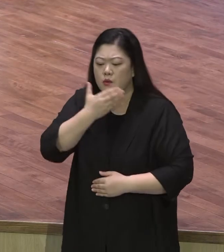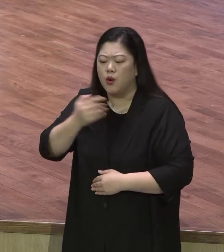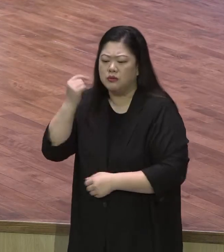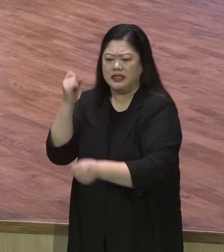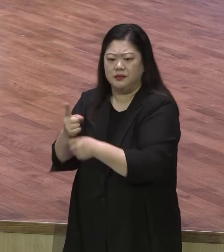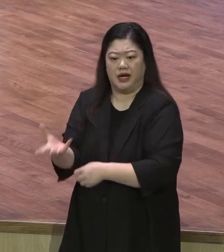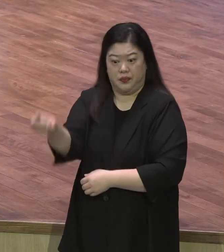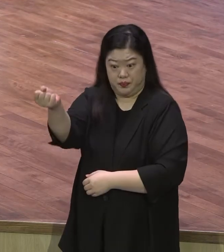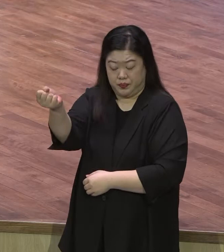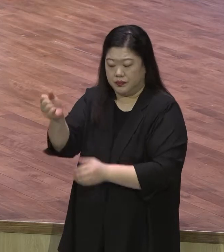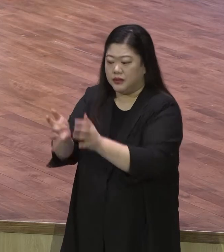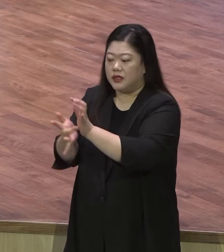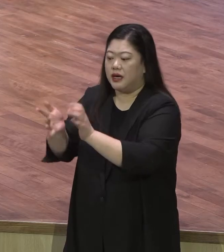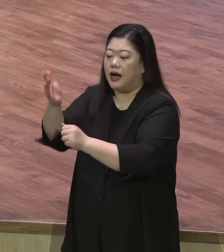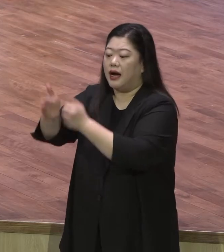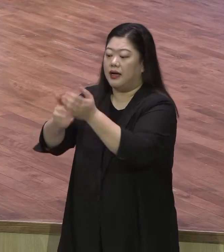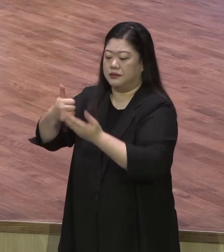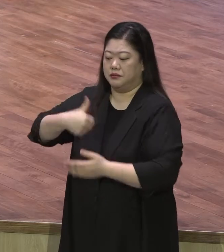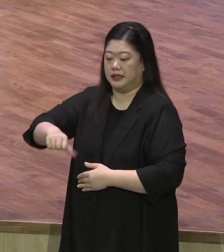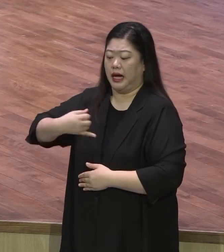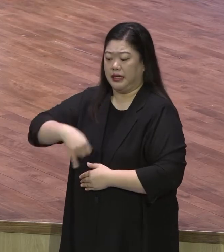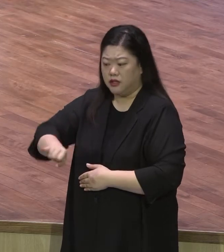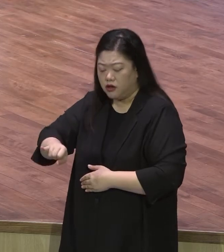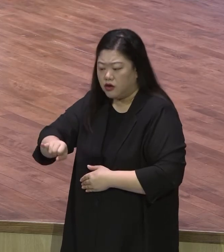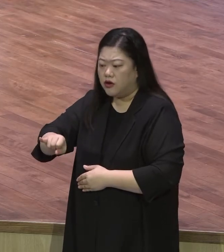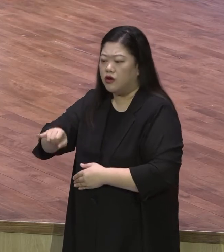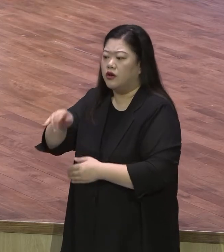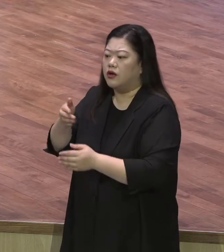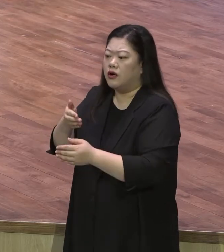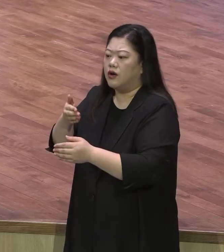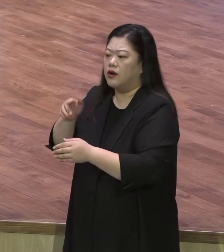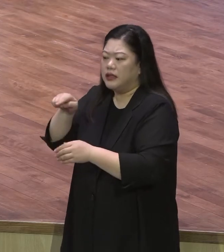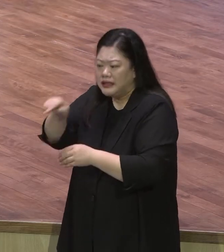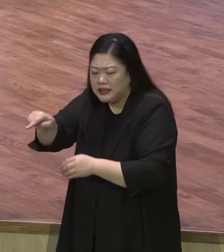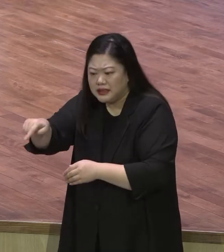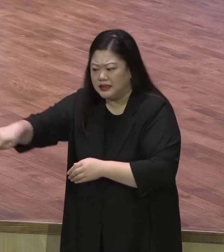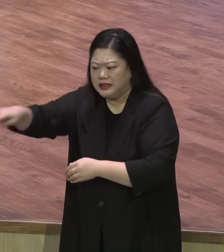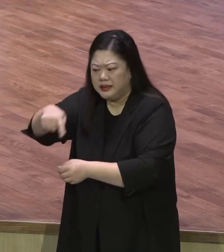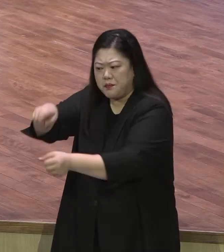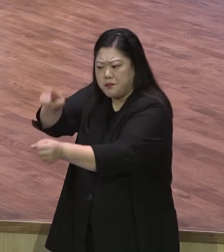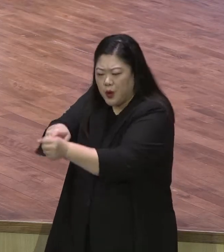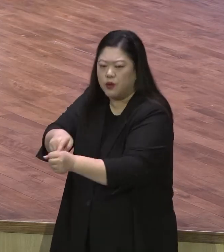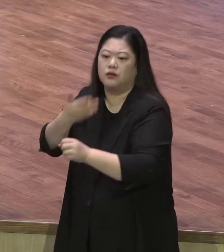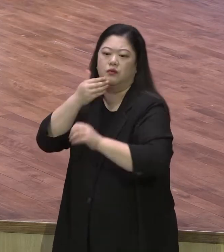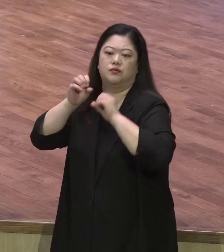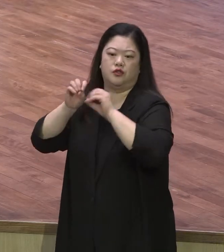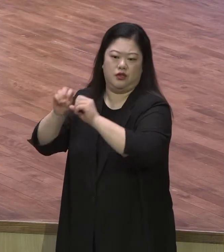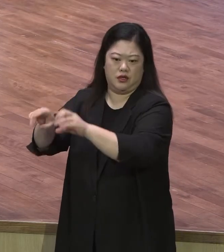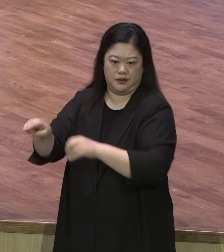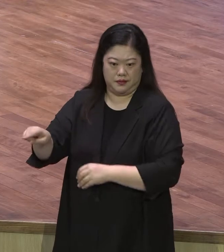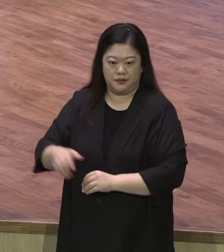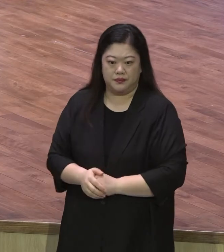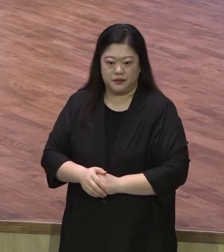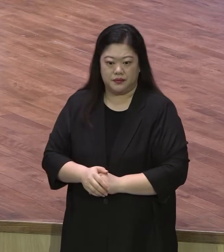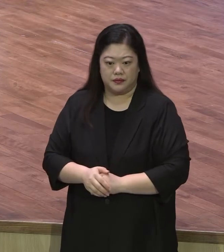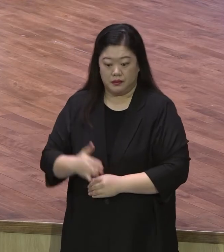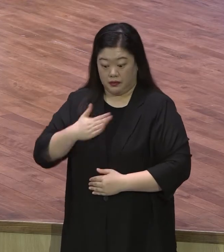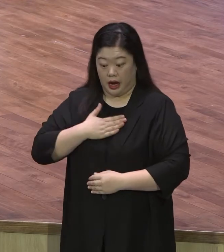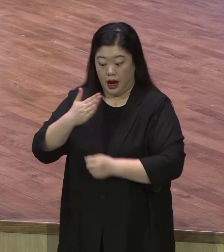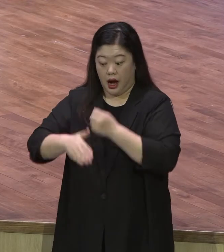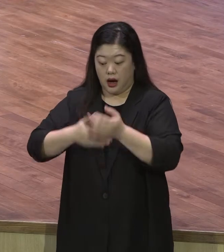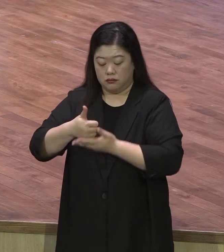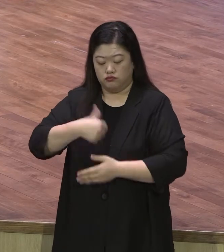말씀이에요. 특별히 그리스도의 제자로서 이 땅에서 어떻게 영적인 역량을